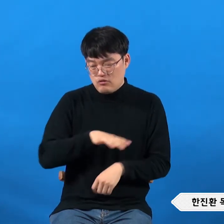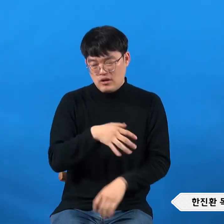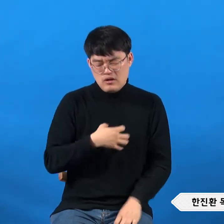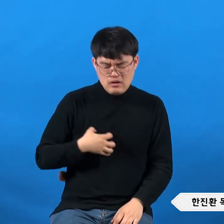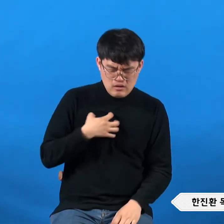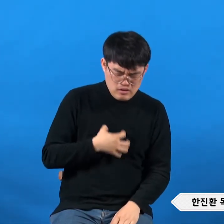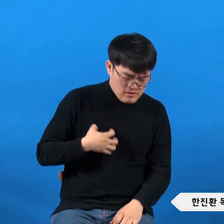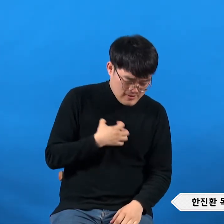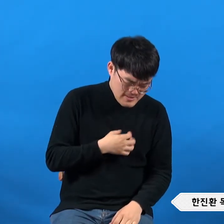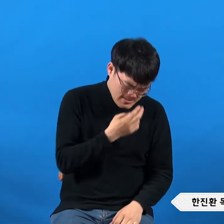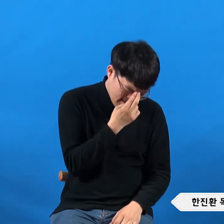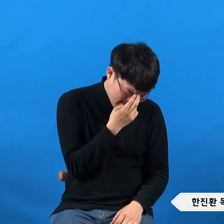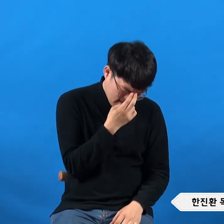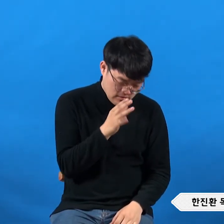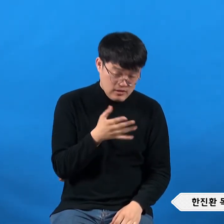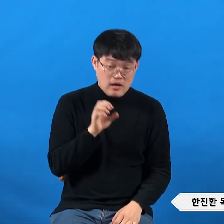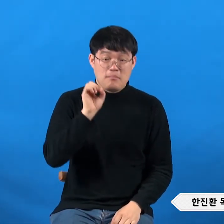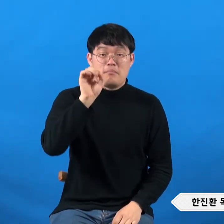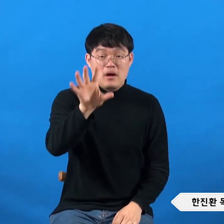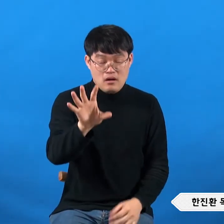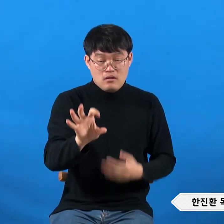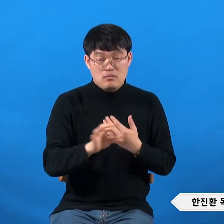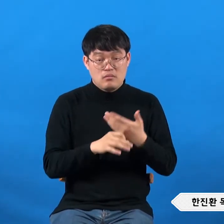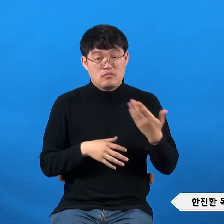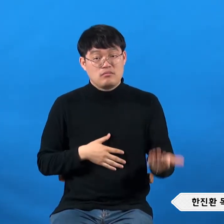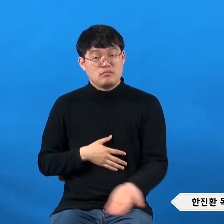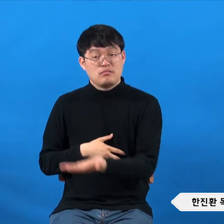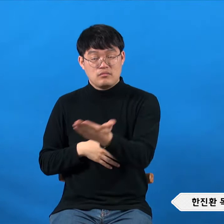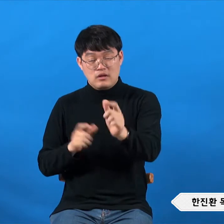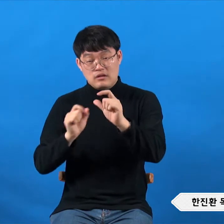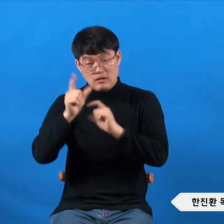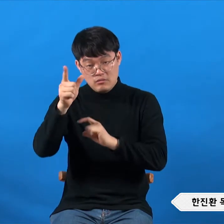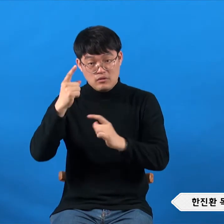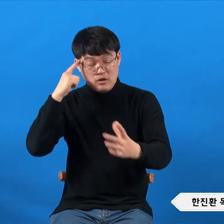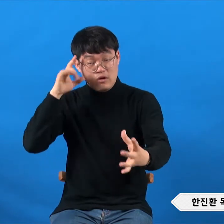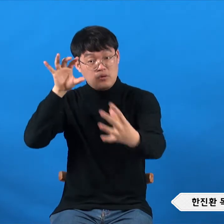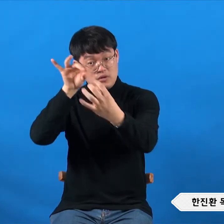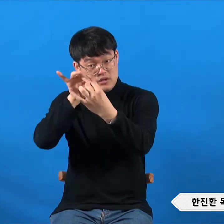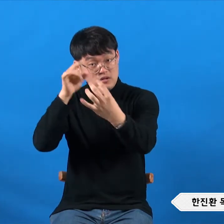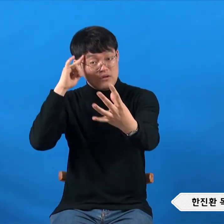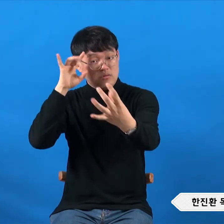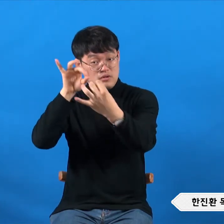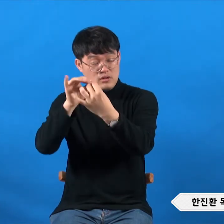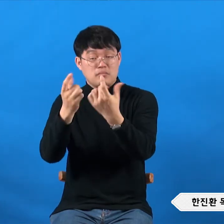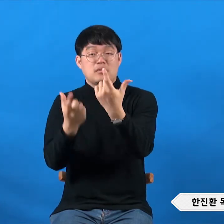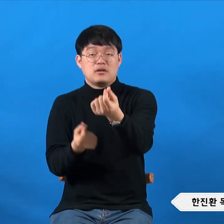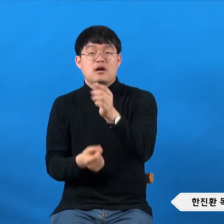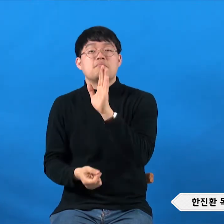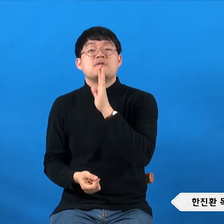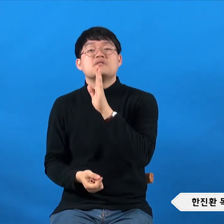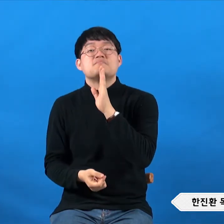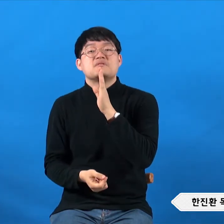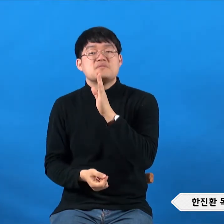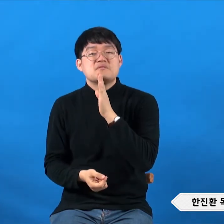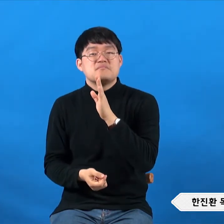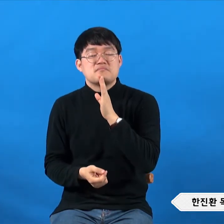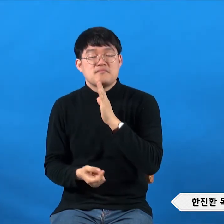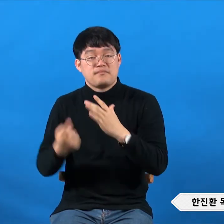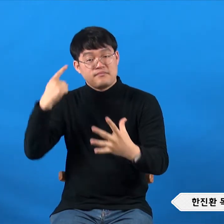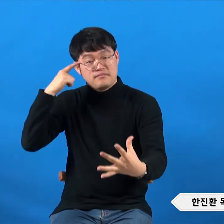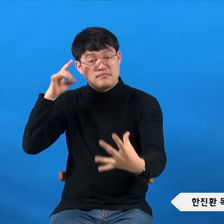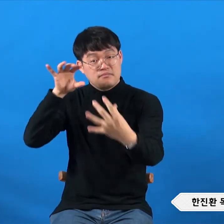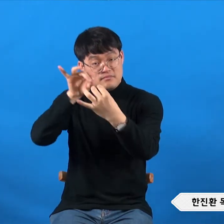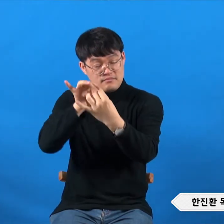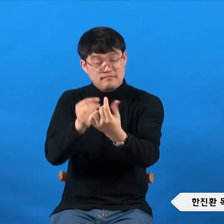오히려 우리를 염려의 종이 되게 합니다 하면 여러분은 대부분 다 동의하실 겁니다. 맞습니다. 맞고요.